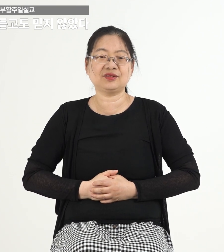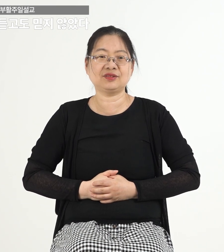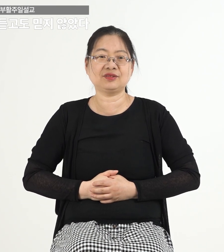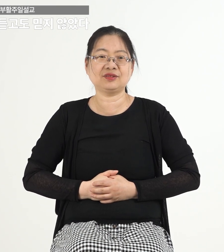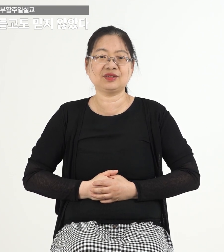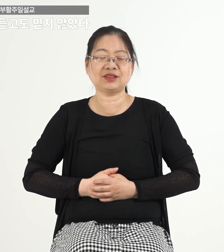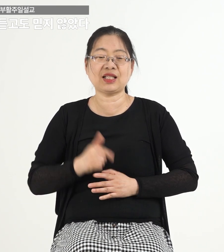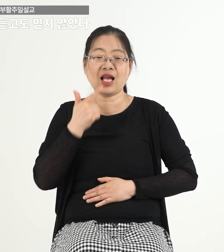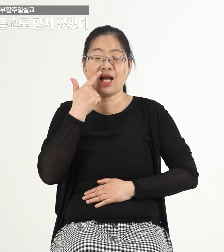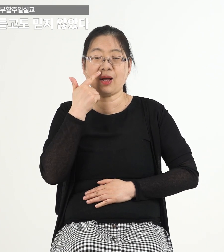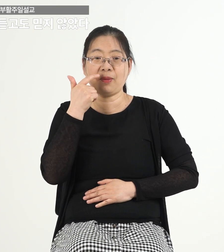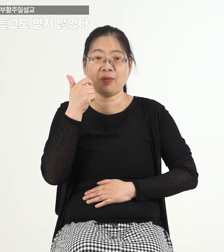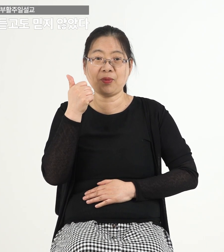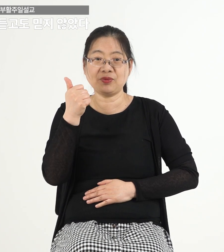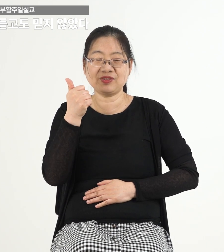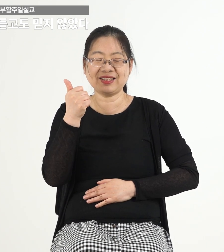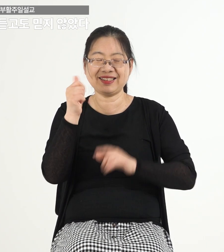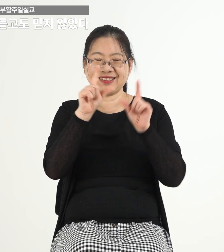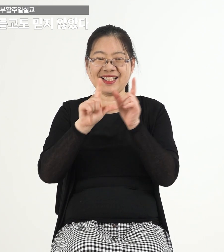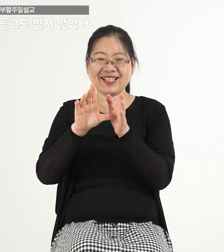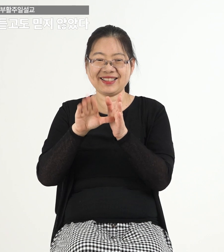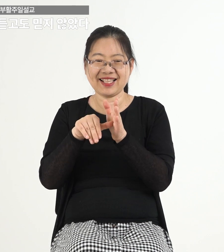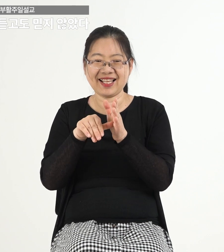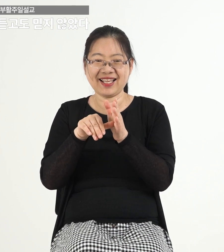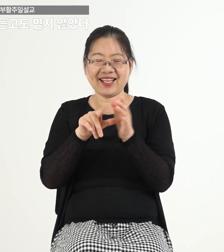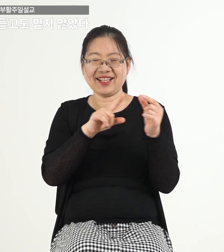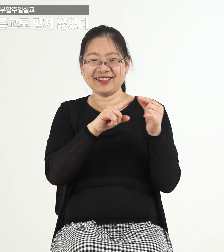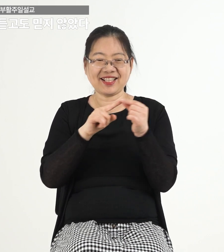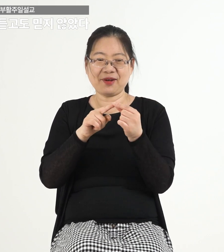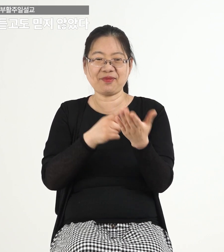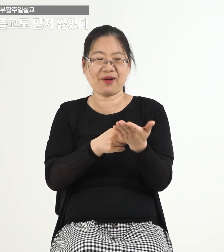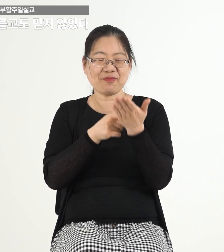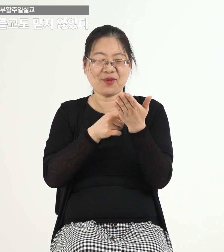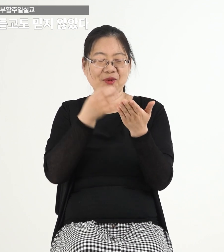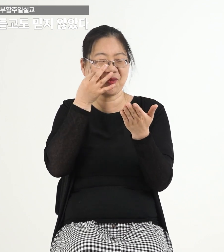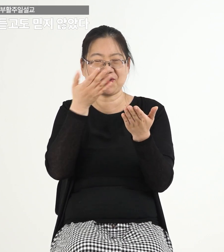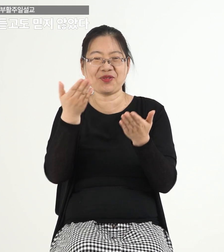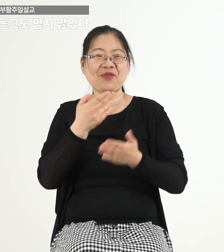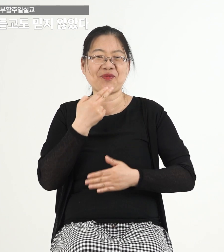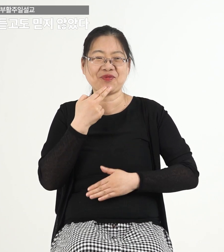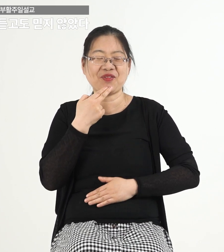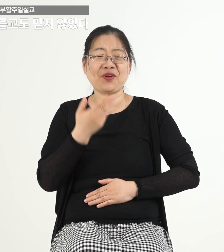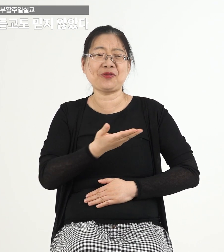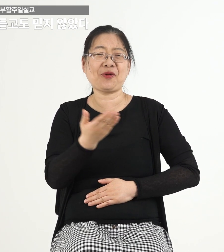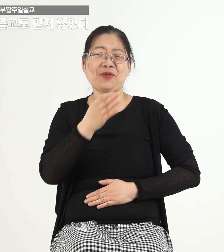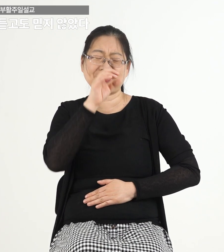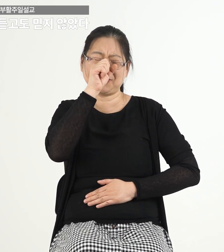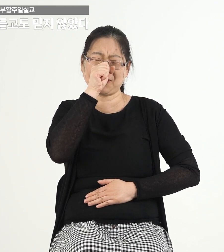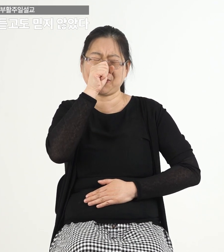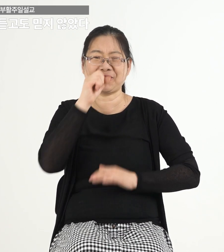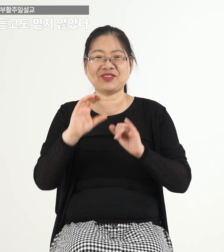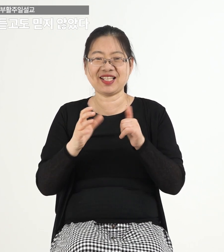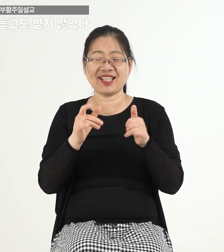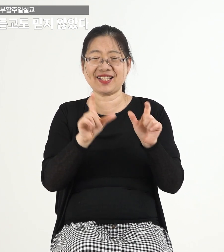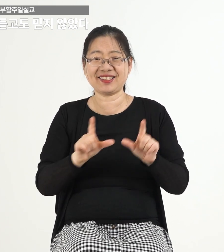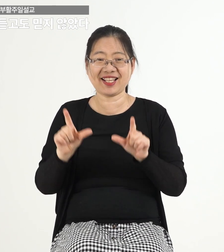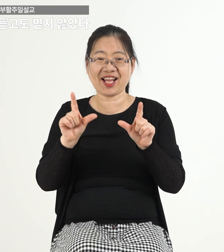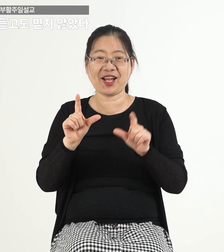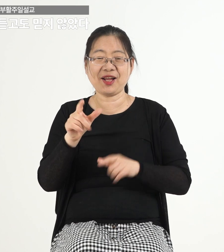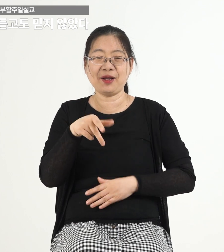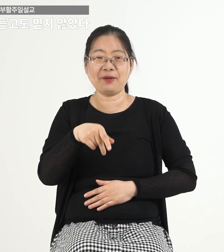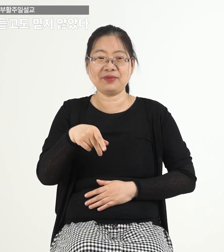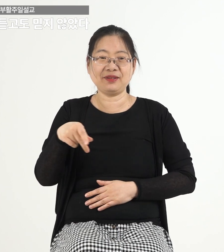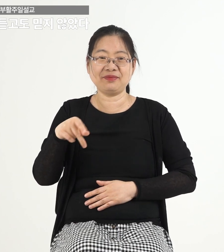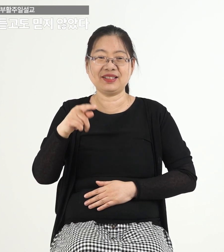우리 아버지 세대는 이런 것도 안 띄워줬어요. 네. 여러분 참 좋은 세상을 살고 있는 걸